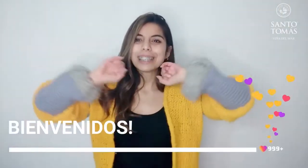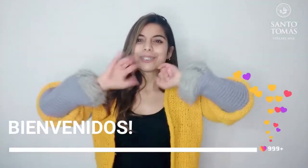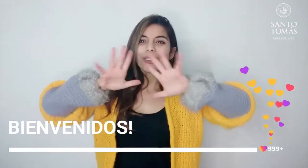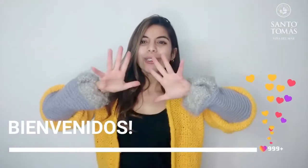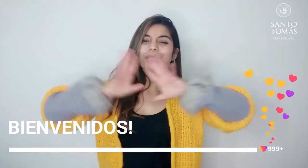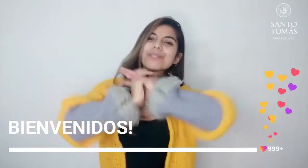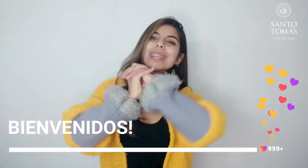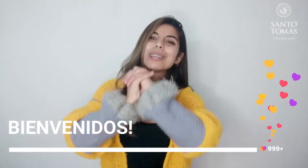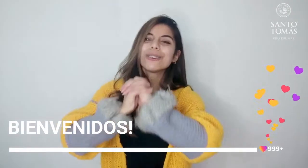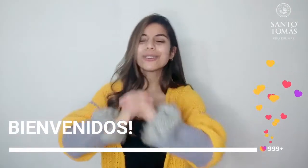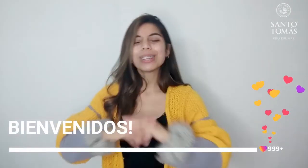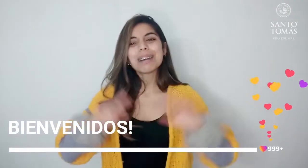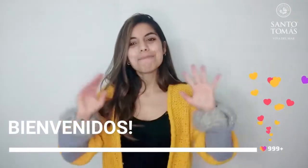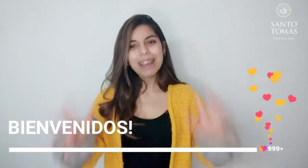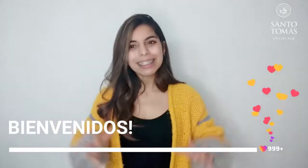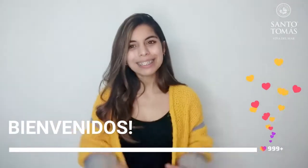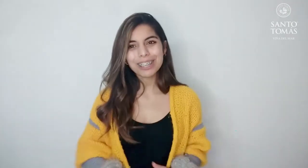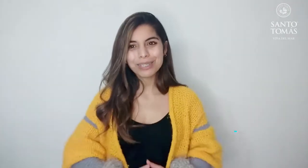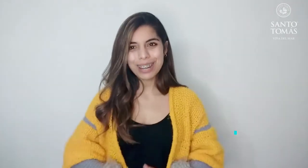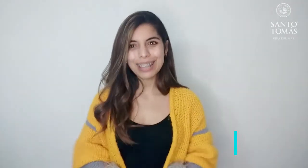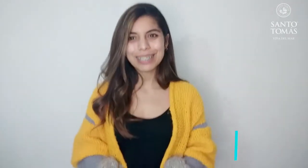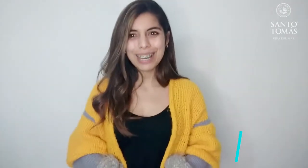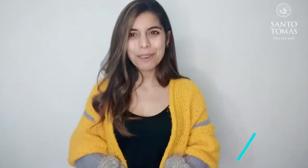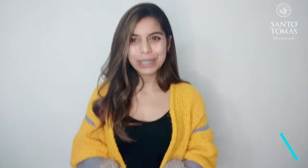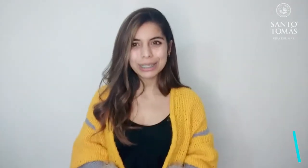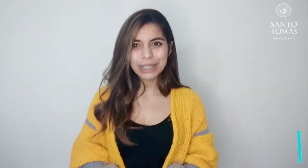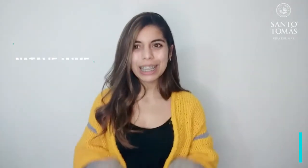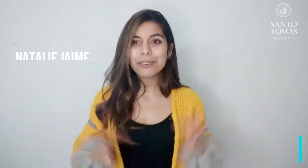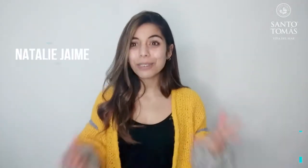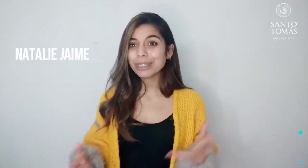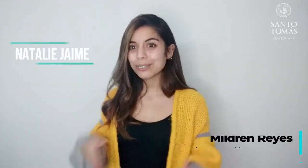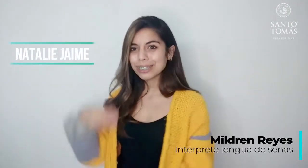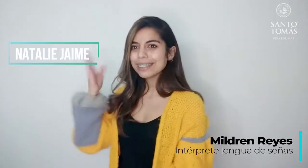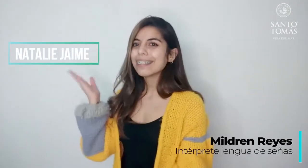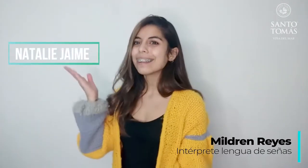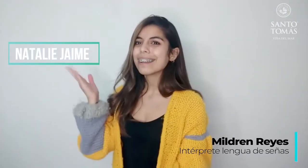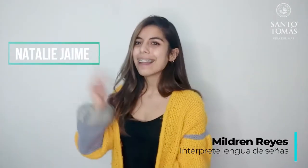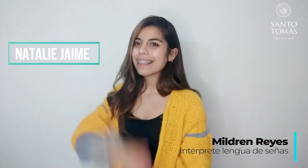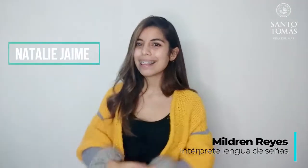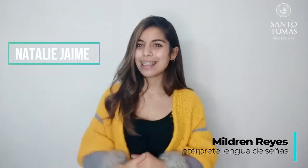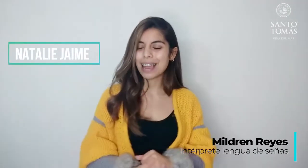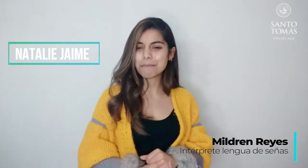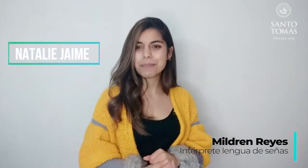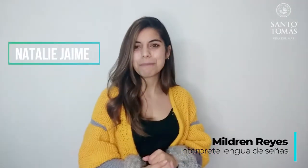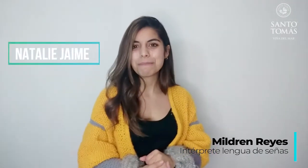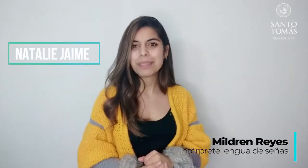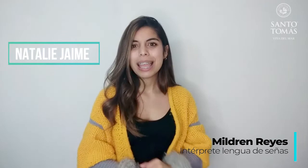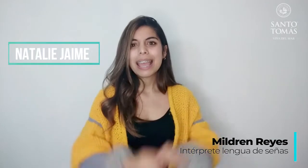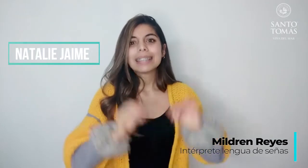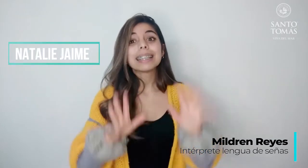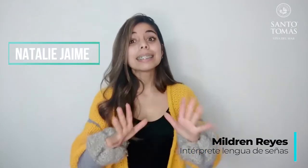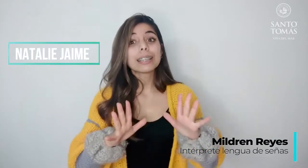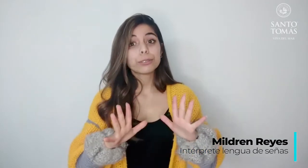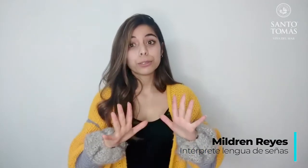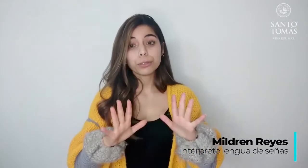están todos? Bienvenidos otro día martes a otra clase de lengua de señas con nuestra docente Natalie Jaime. Sé que están ansiosos